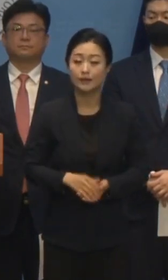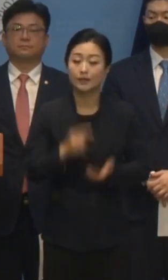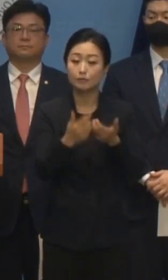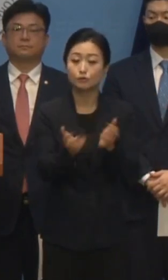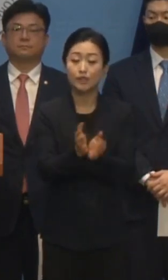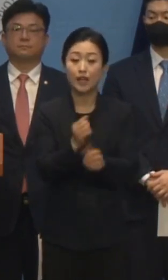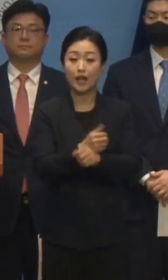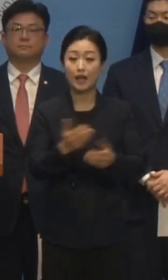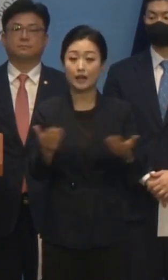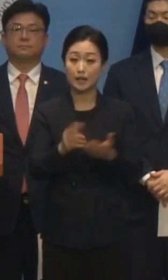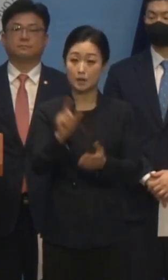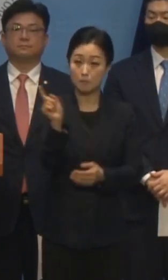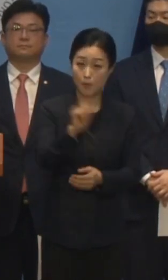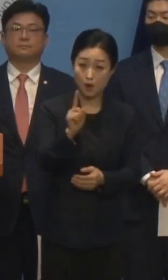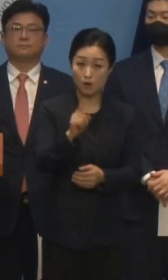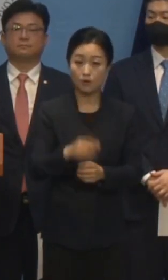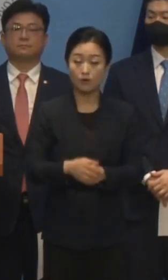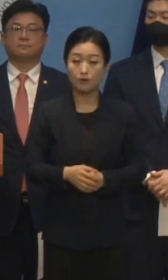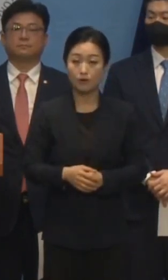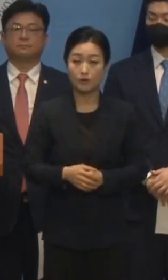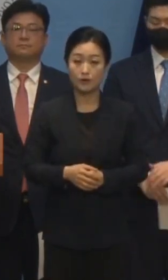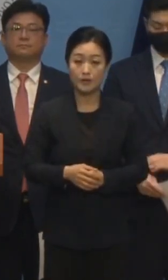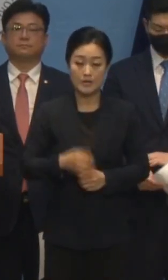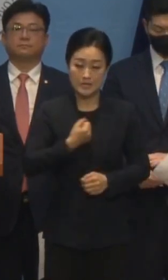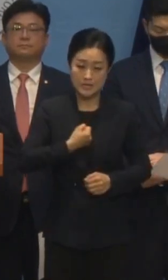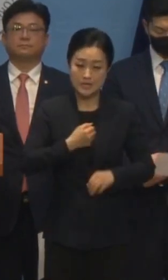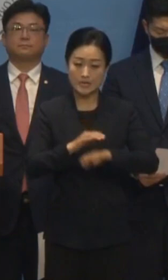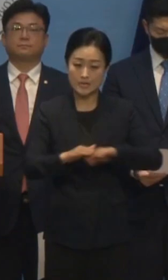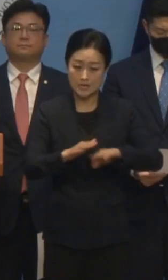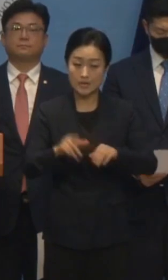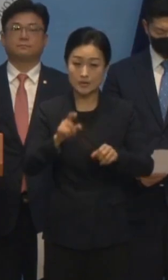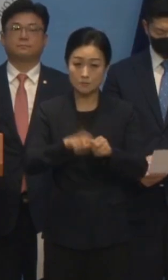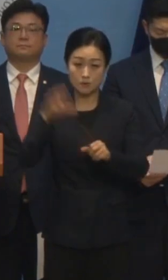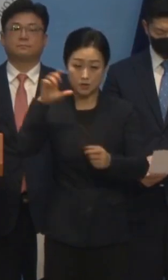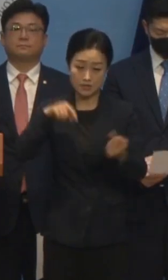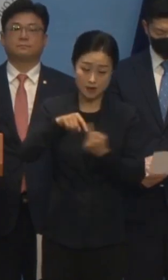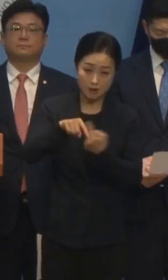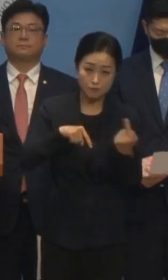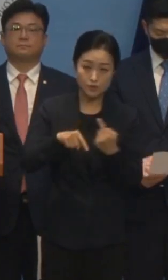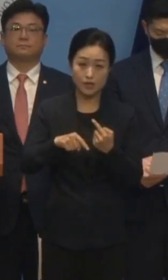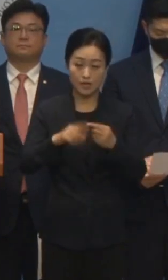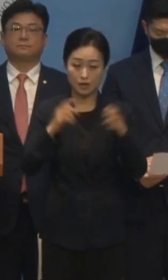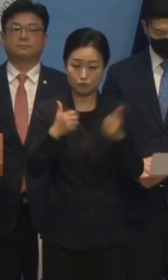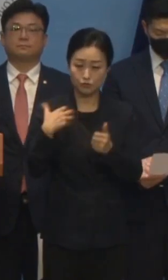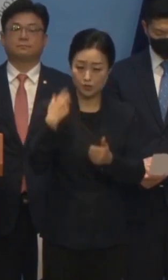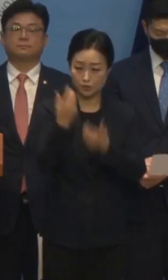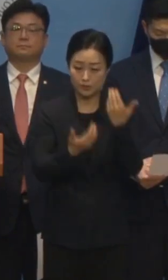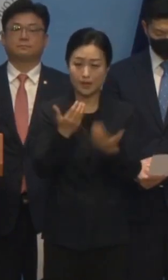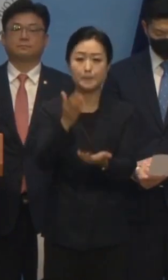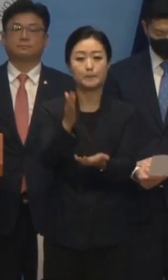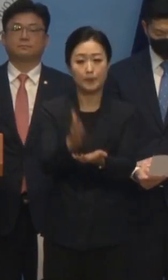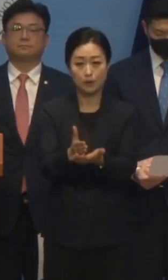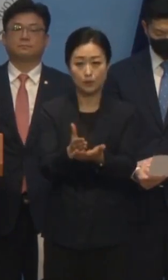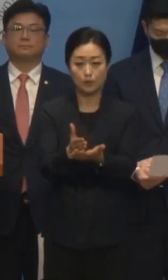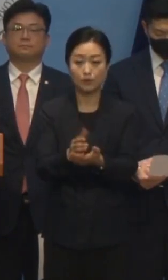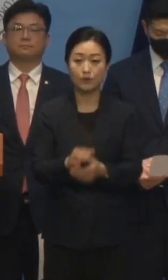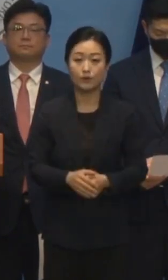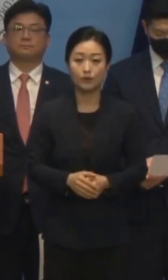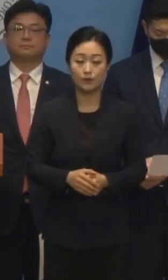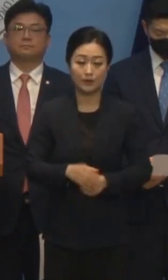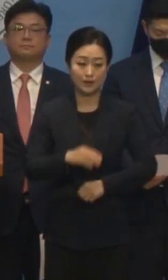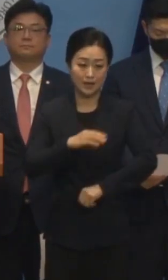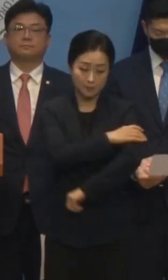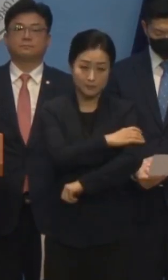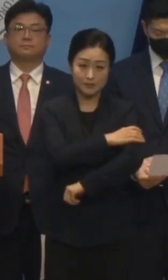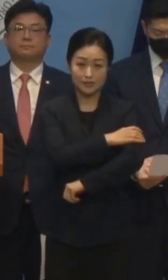민주당이 해야 할 일은 분풀이식 청문회와 국정조사 추진이 아니라 갑질과 협박에